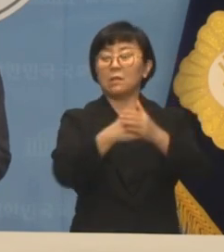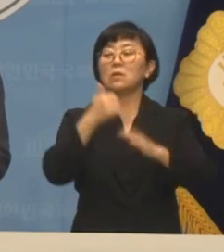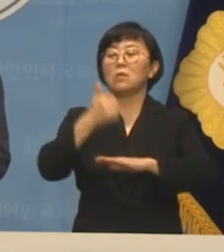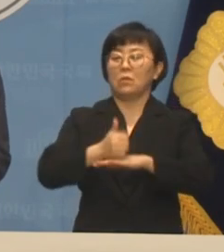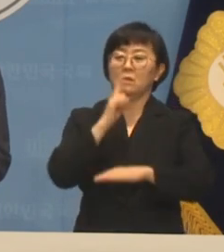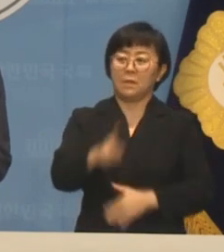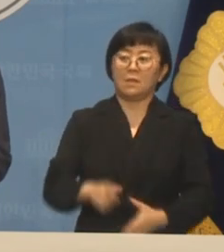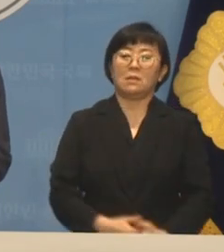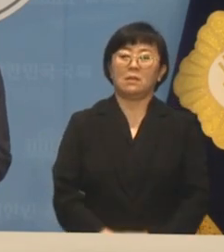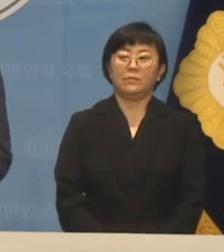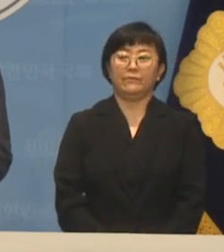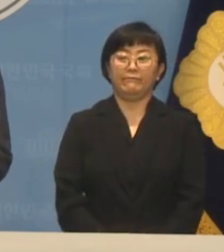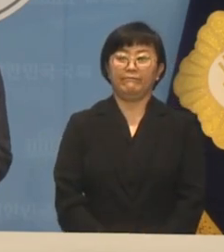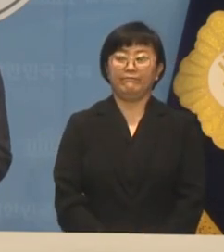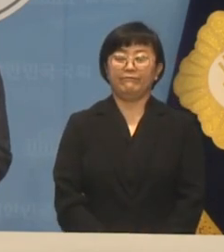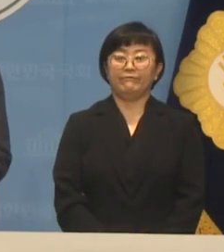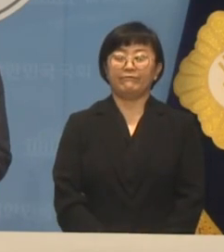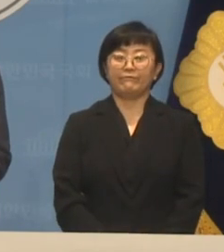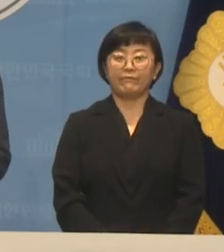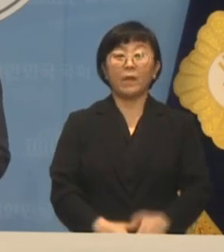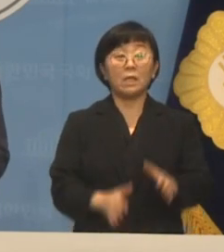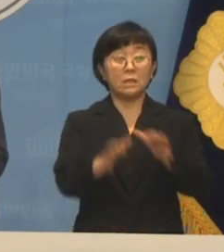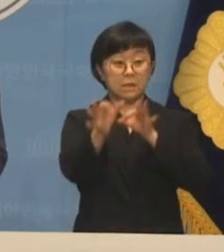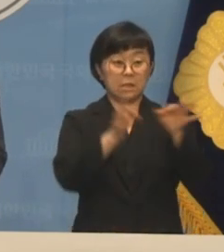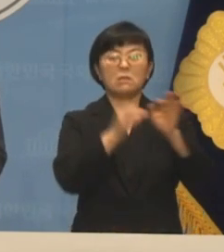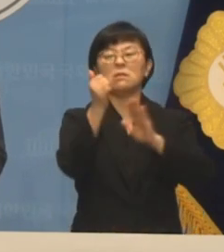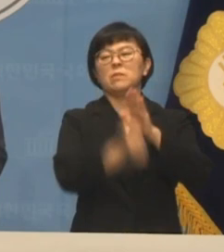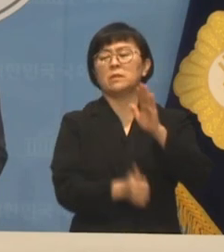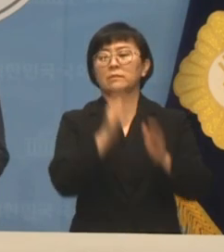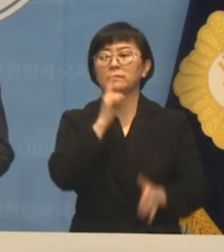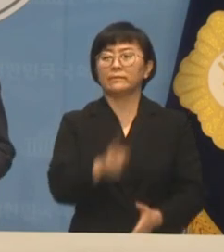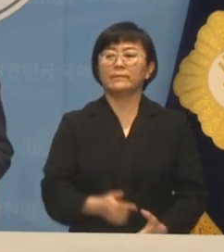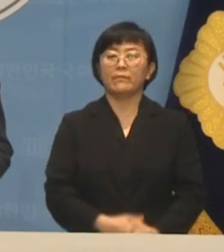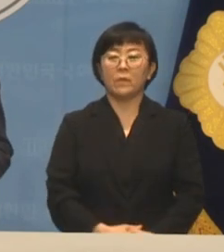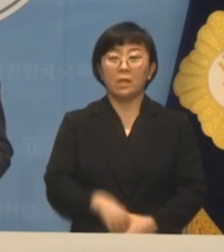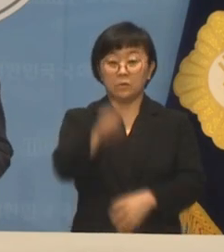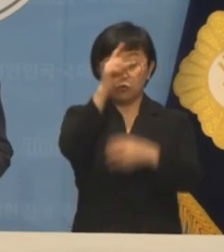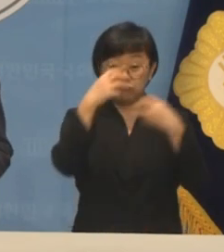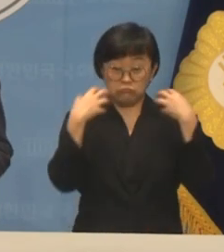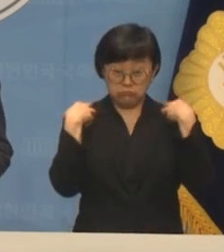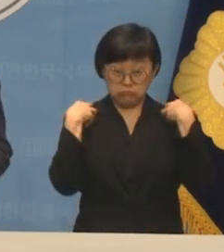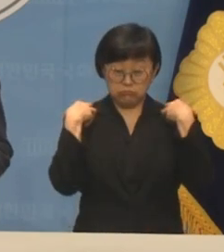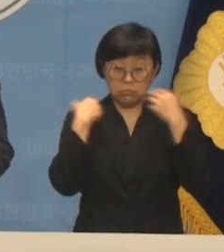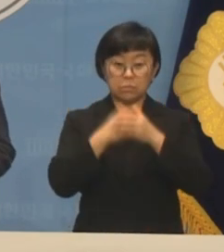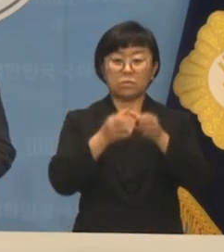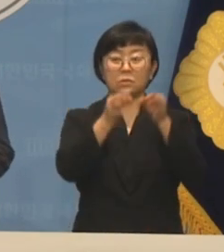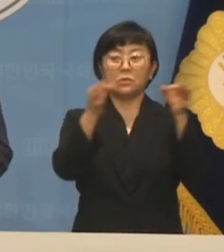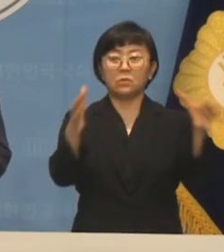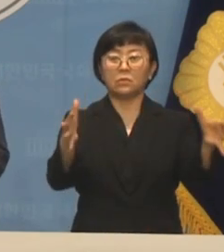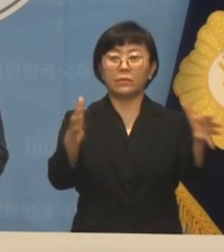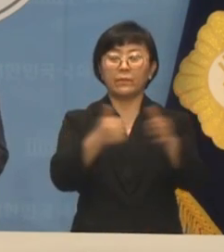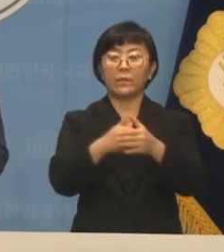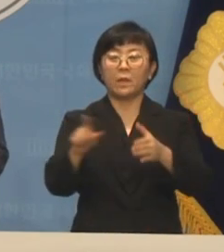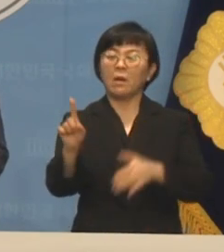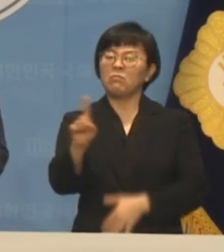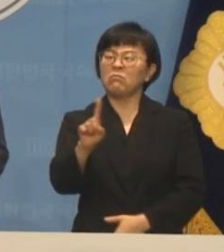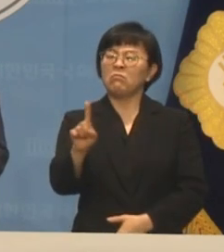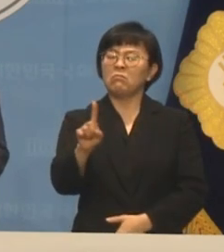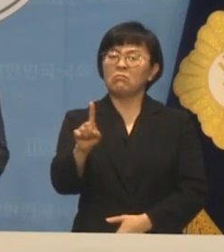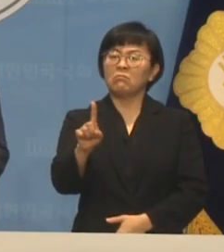결과라는 것입니다. 즉 시장의 실패입니다. 정부가 그동안